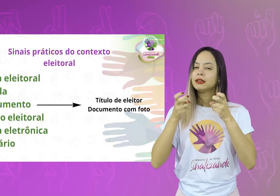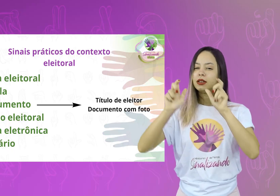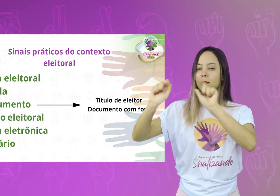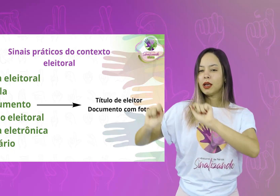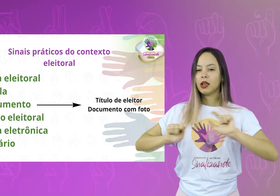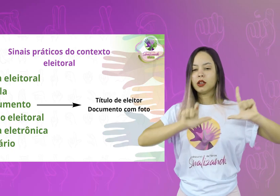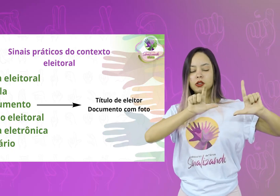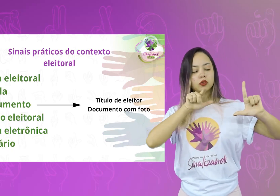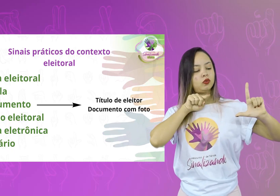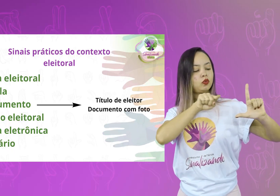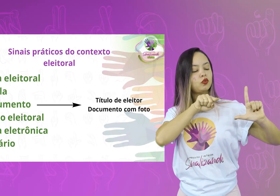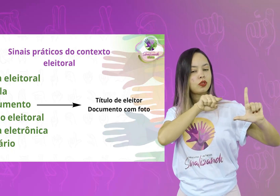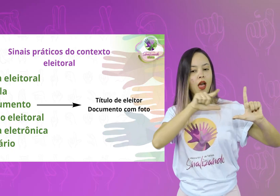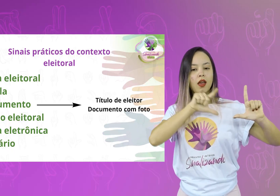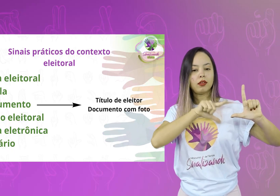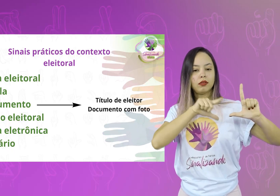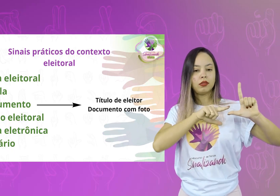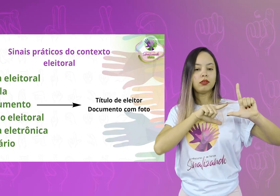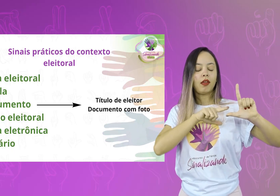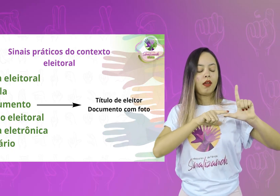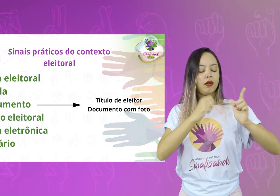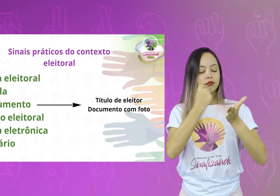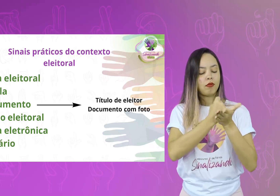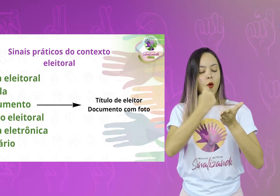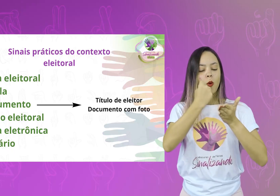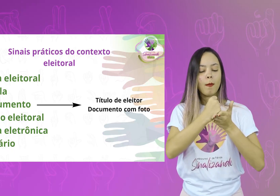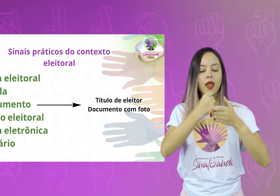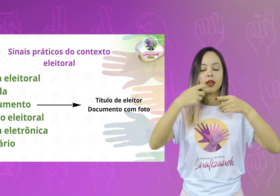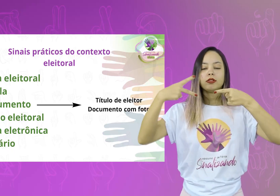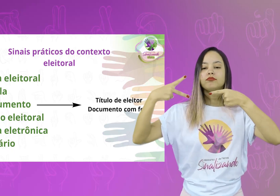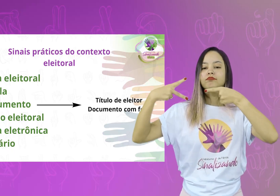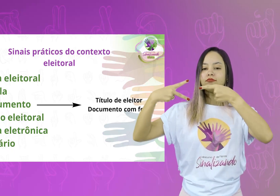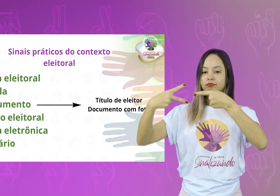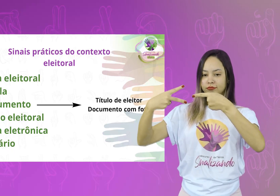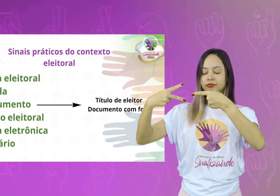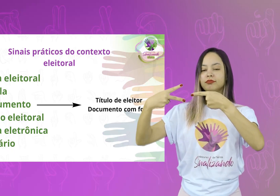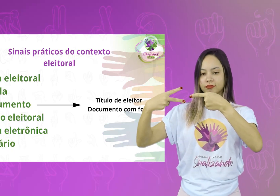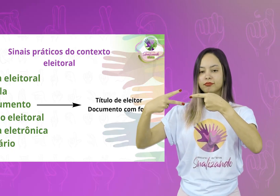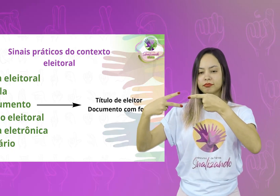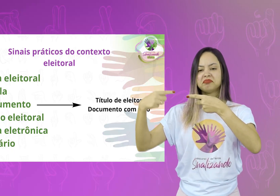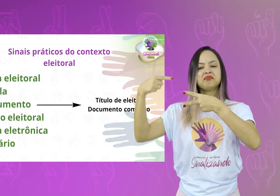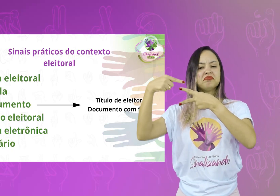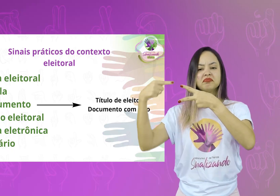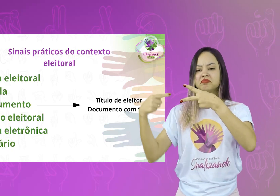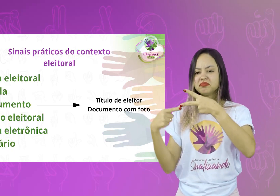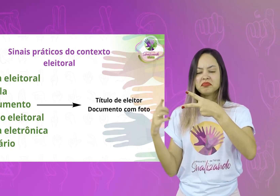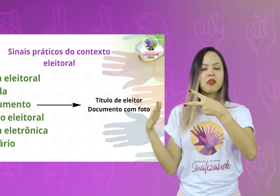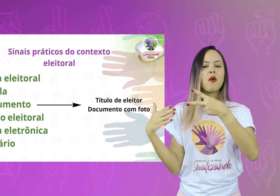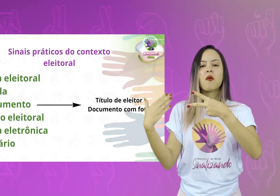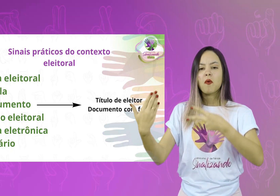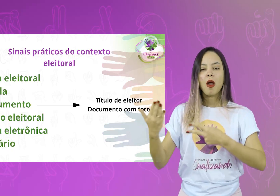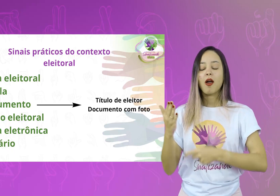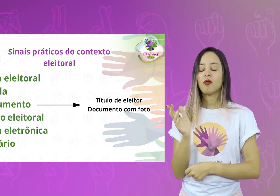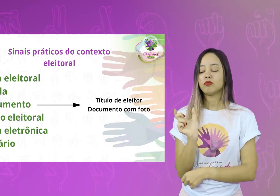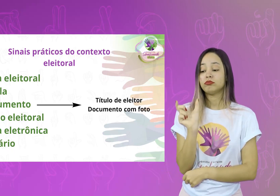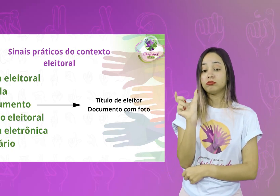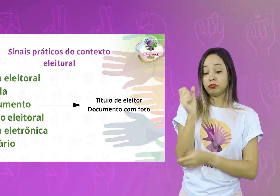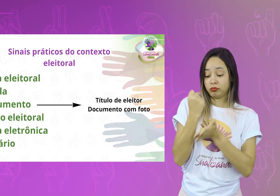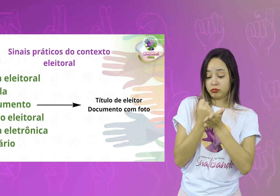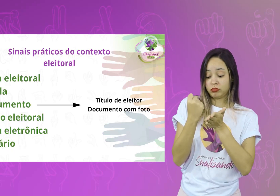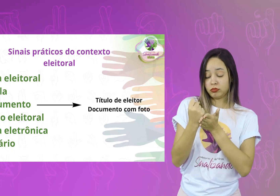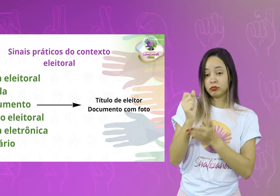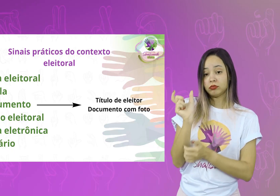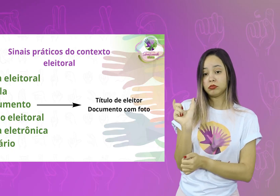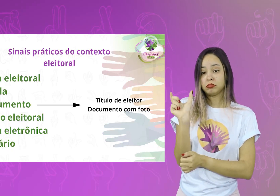Documento. Percebam, ao lado eu coloquei uma observação. Tem o documento, que é o título de eleitor, e